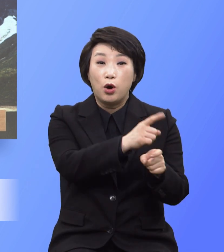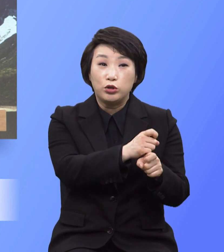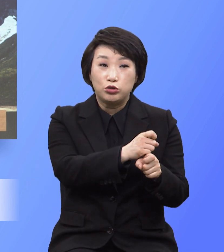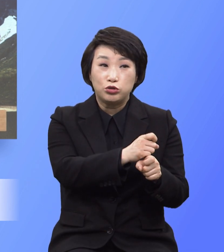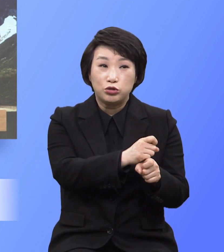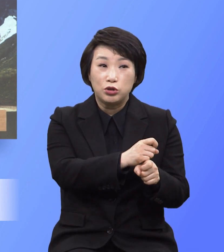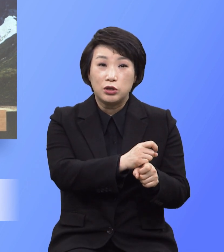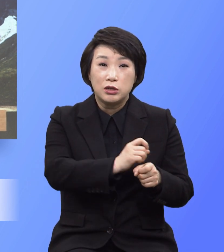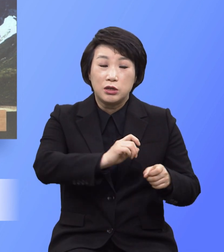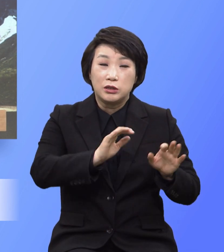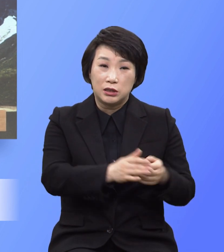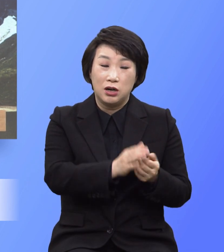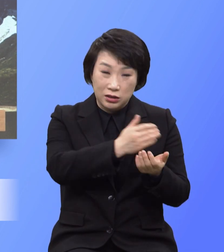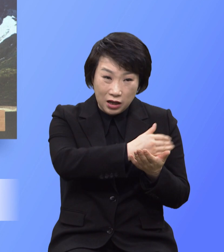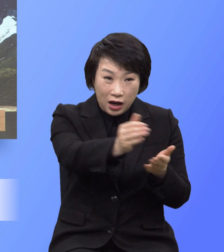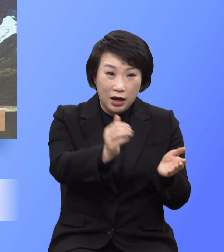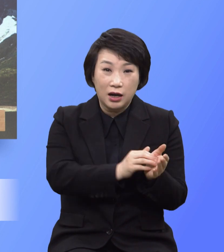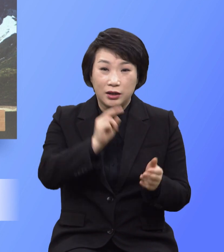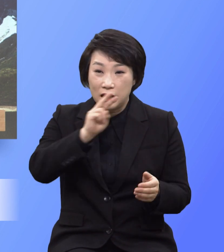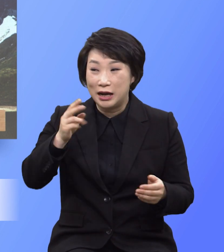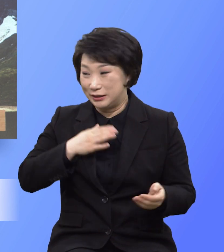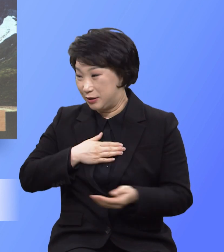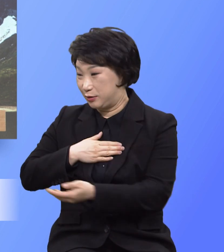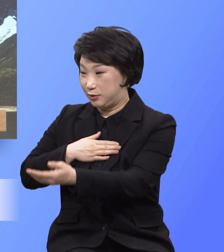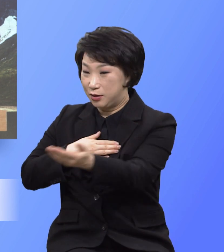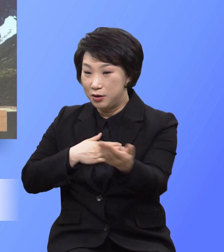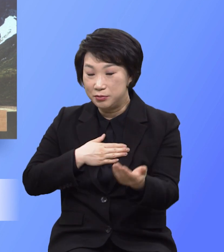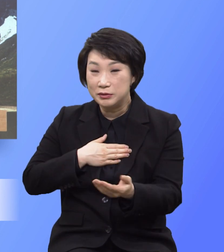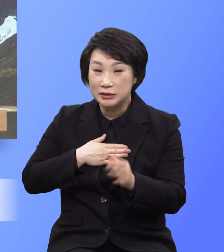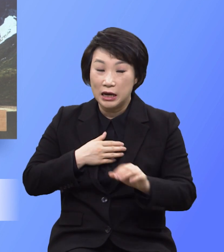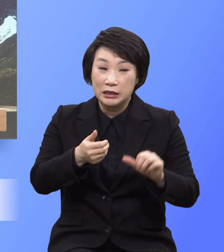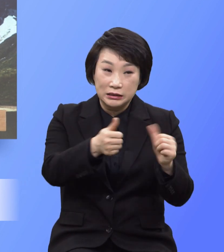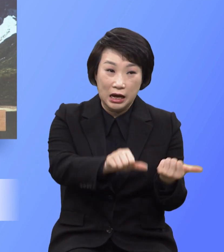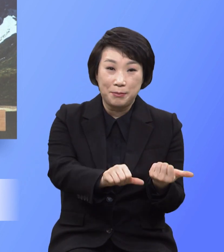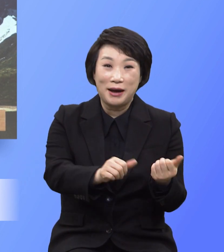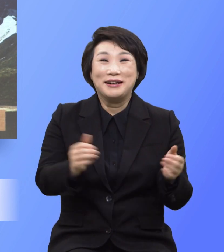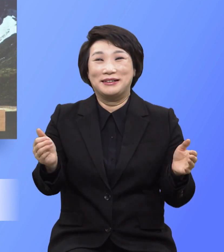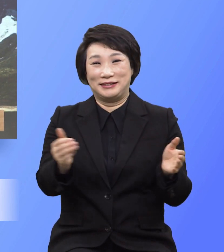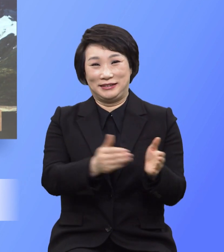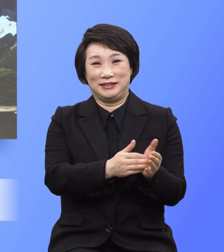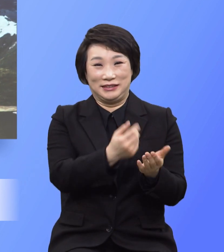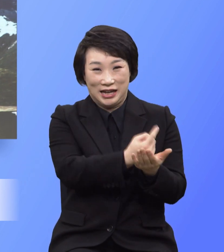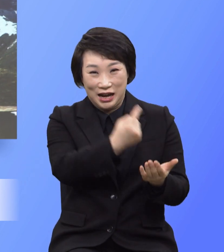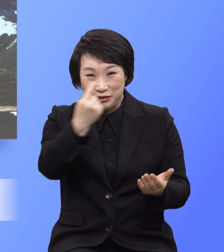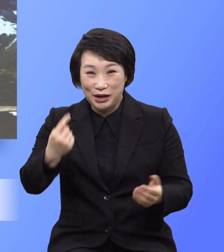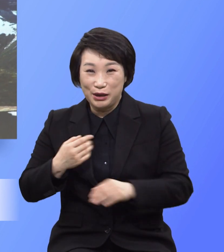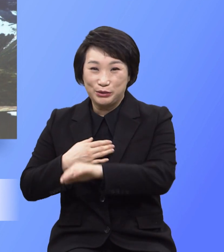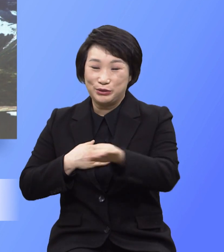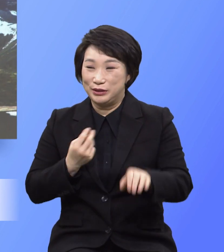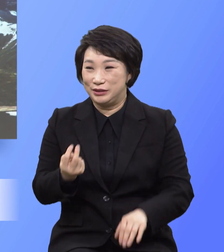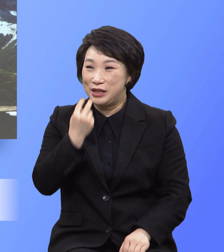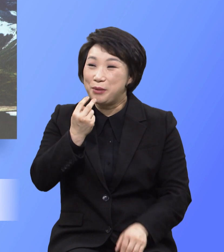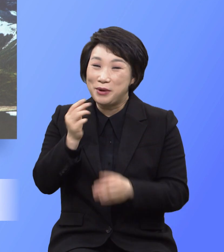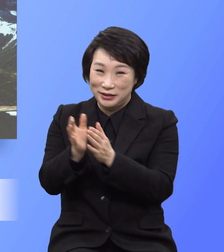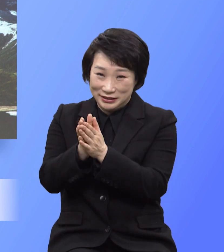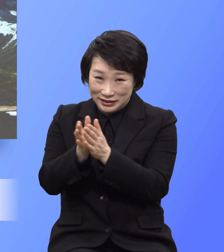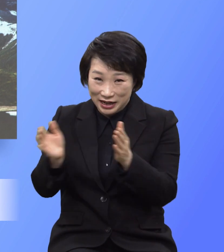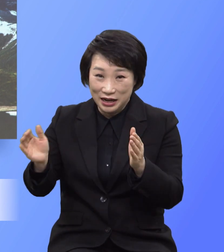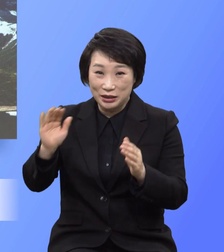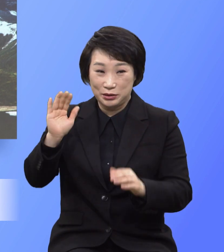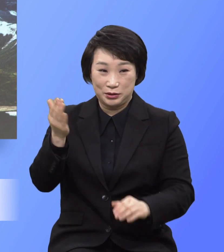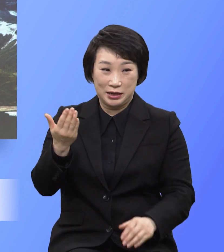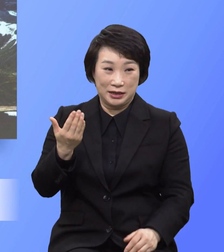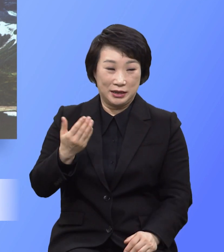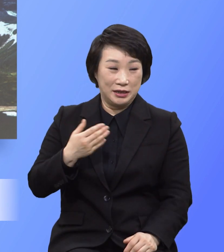원수를 없이 해야 나와 여러분들이 사망이 끝나고 우리는 생명이 약동하는